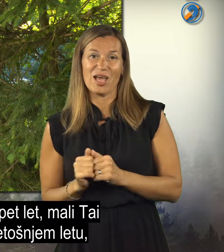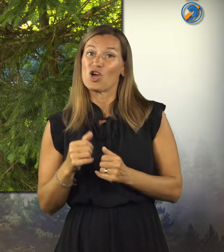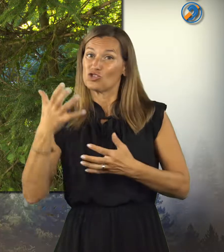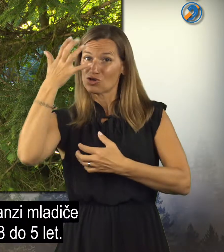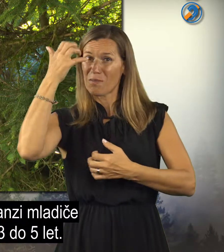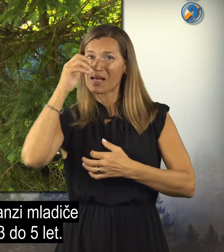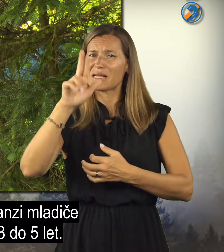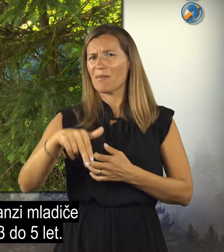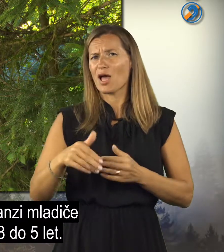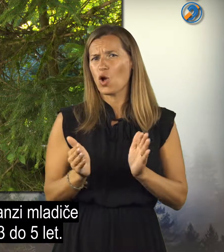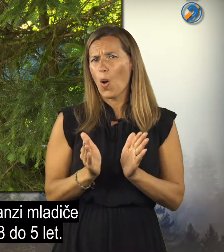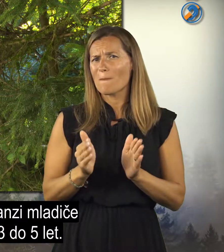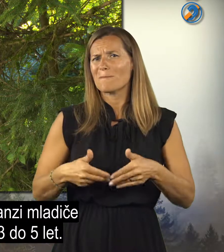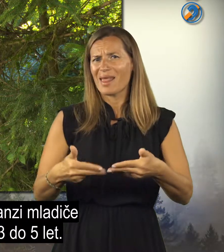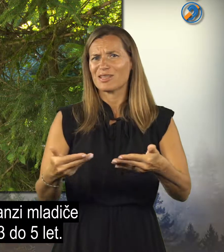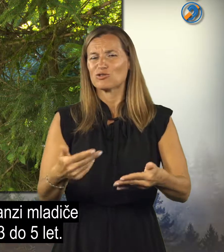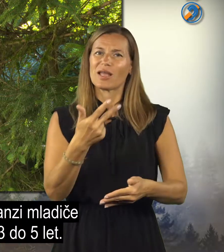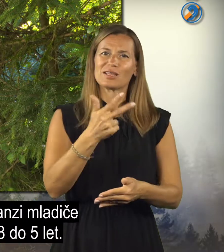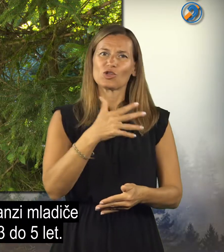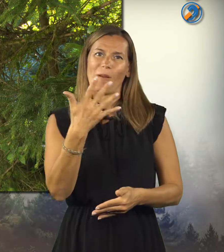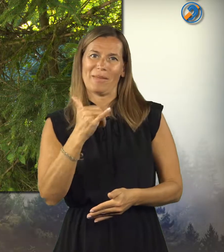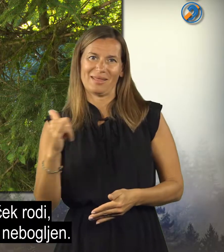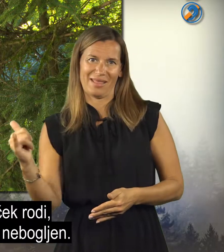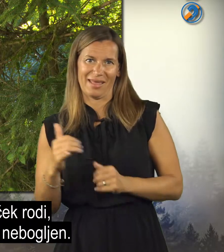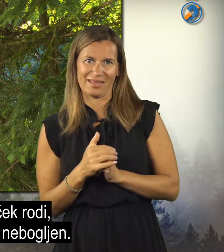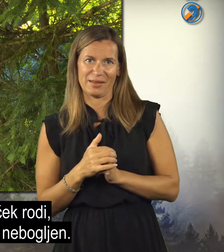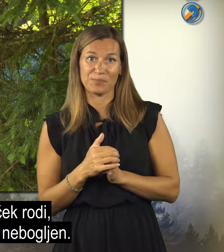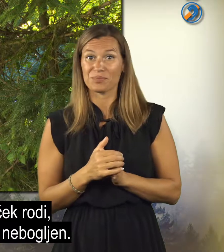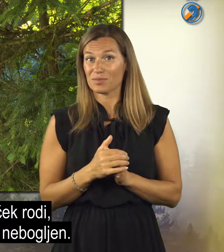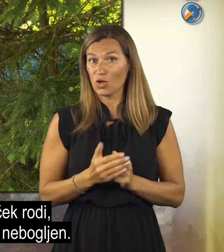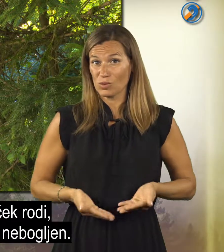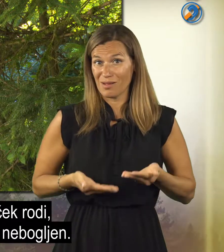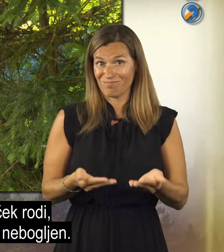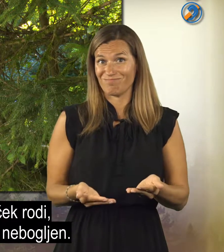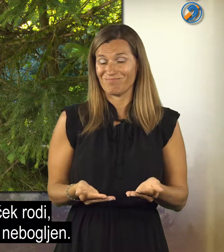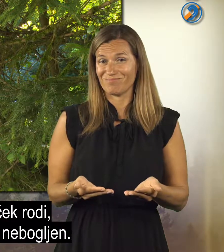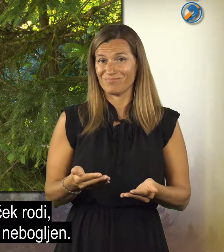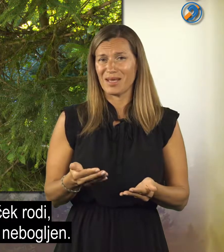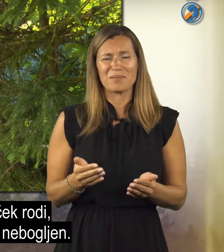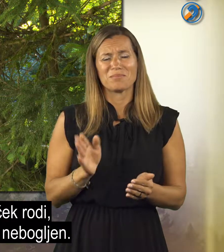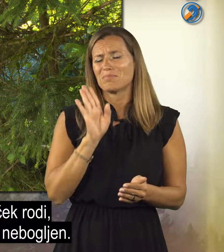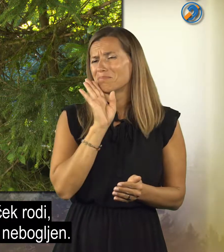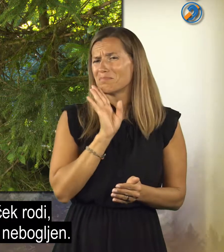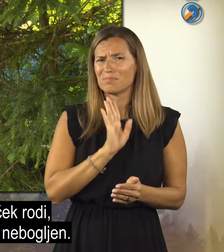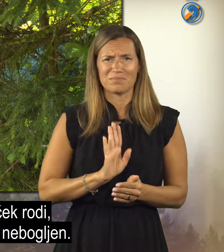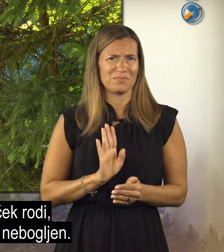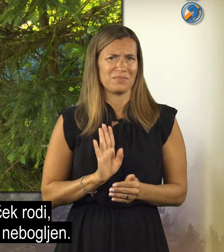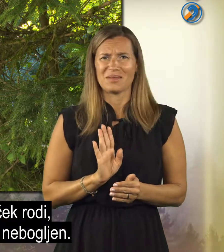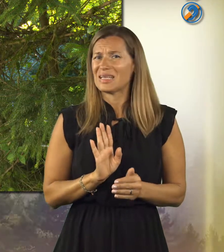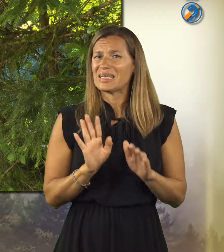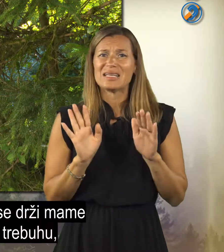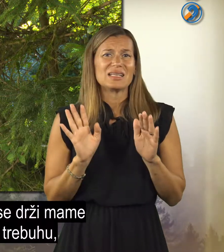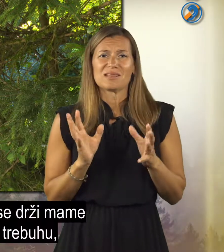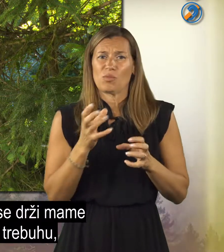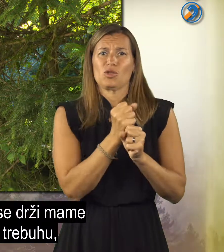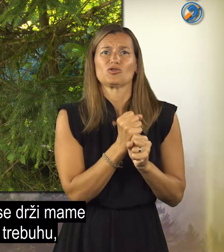letu. Saj imajo šimpanzi in mladiče nekje na tri do pet let. Ko se malček rodi, je popolnoma neboglen